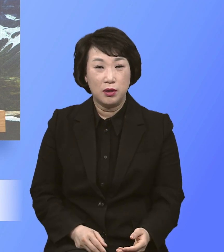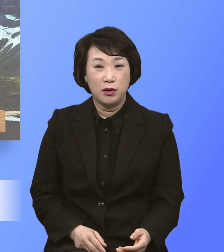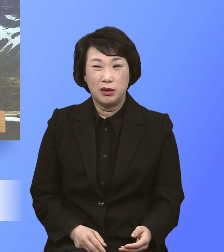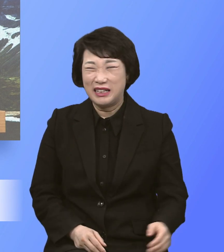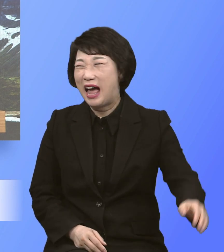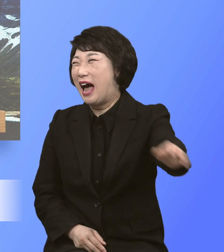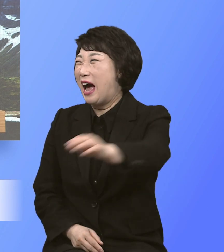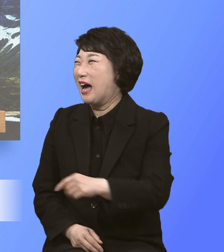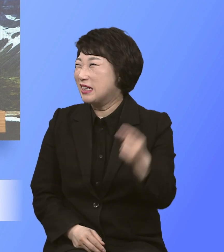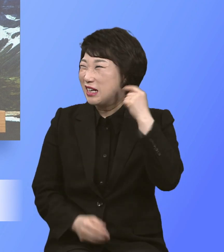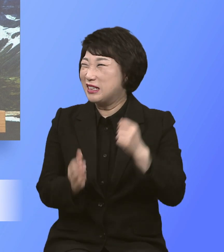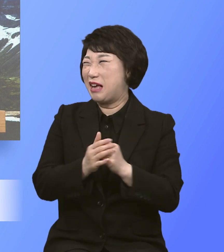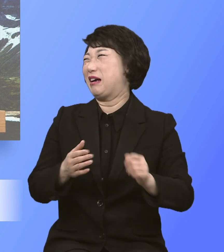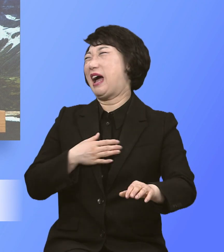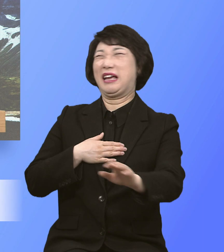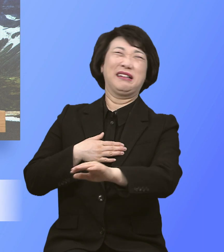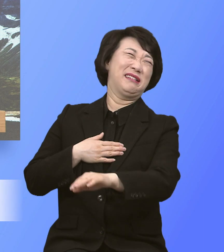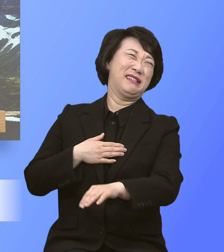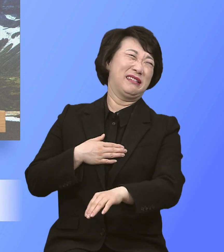들었는데